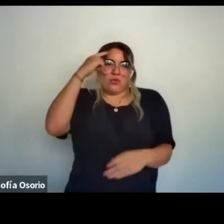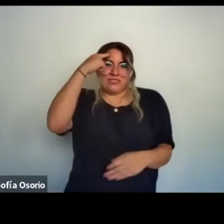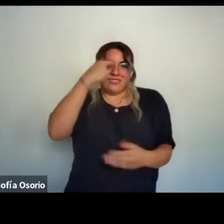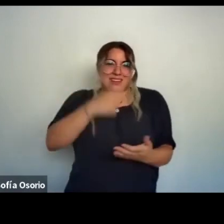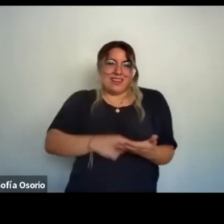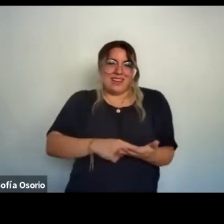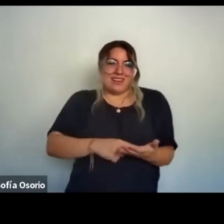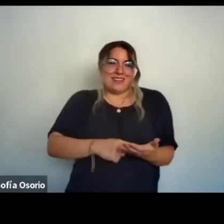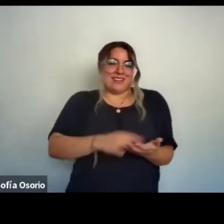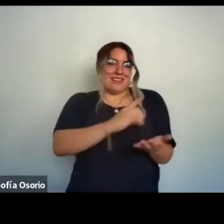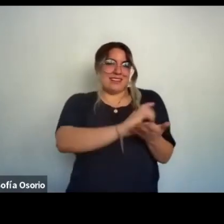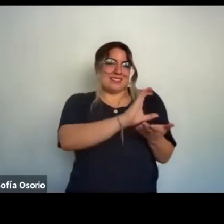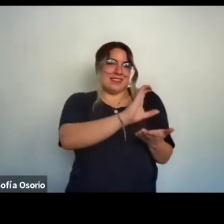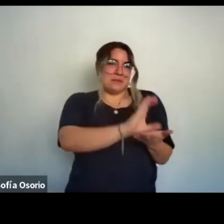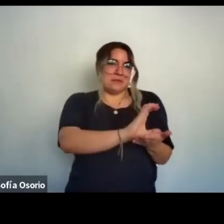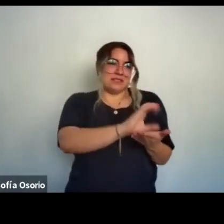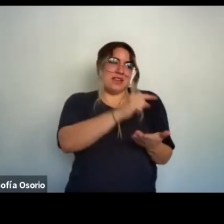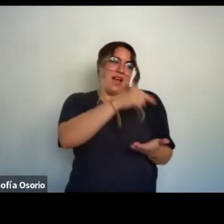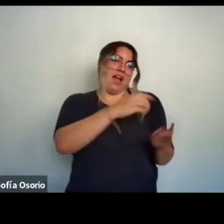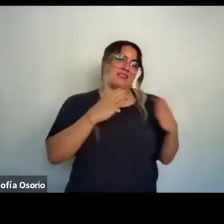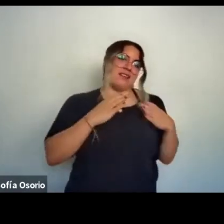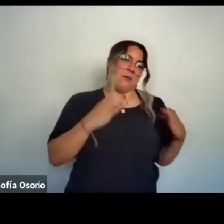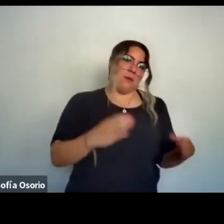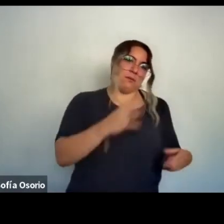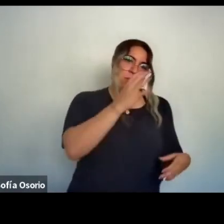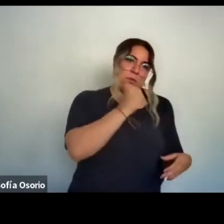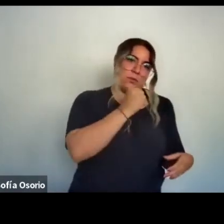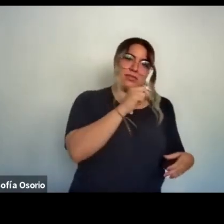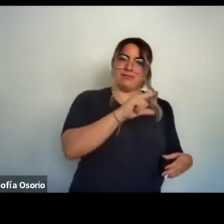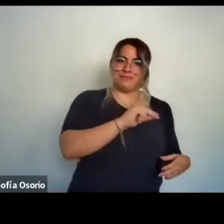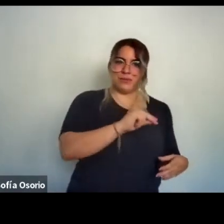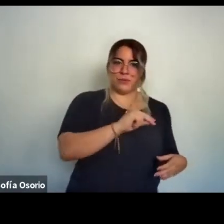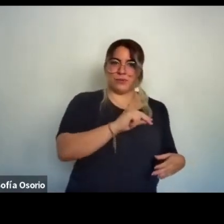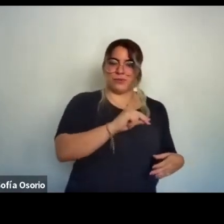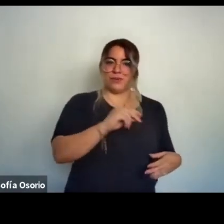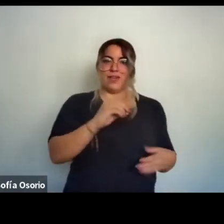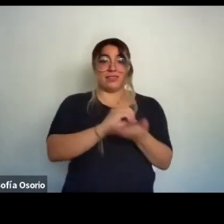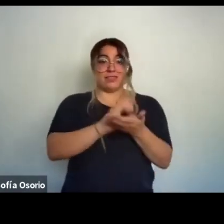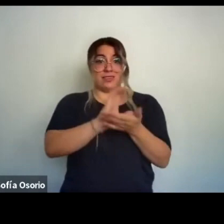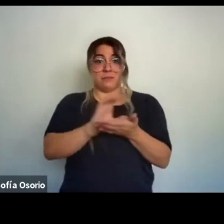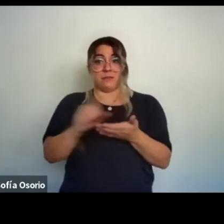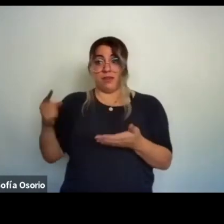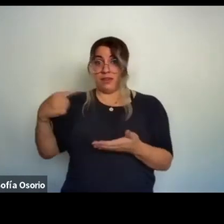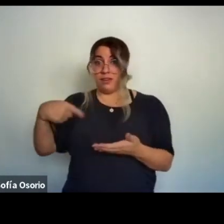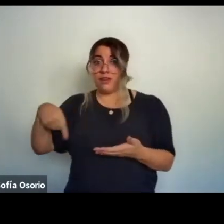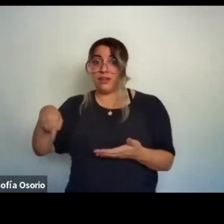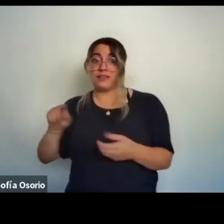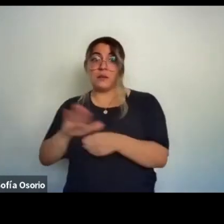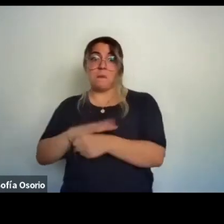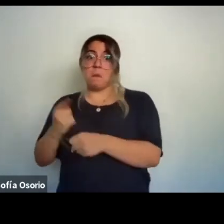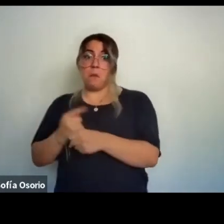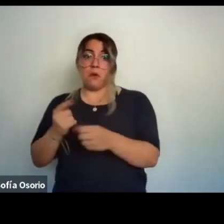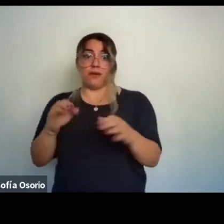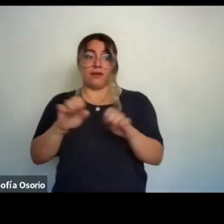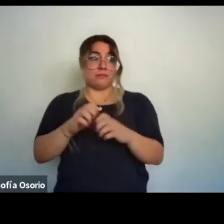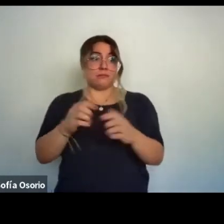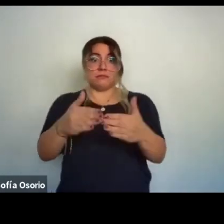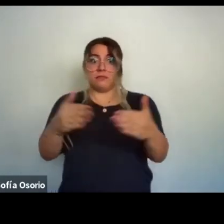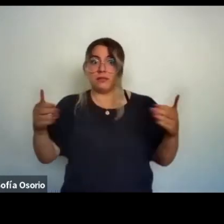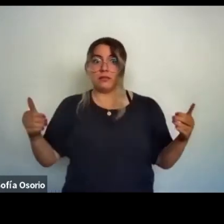sujeto, y no tanto en el entorno. Así tenemos que, por ejemplo, la discapacidad,